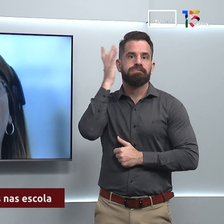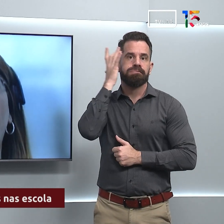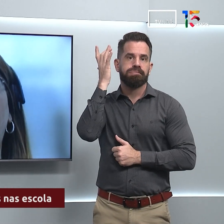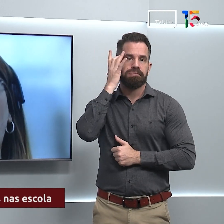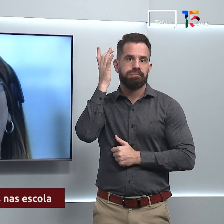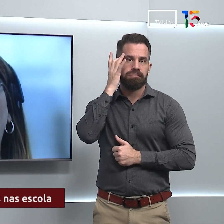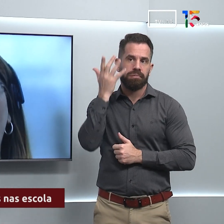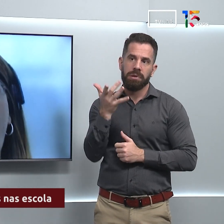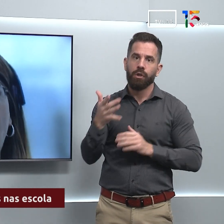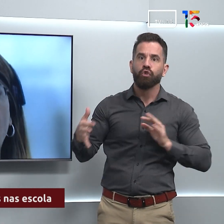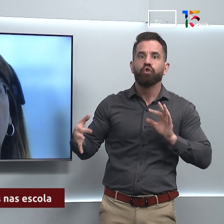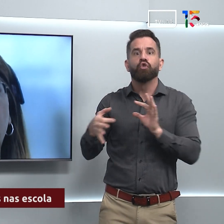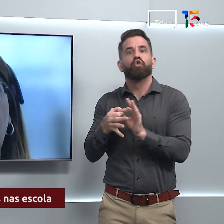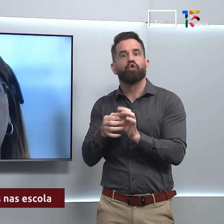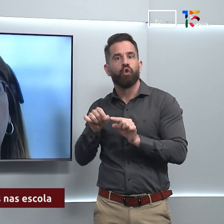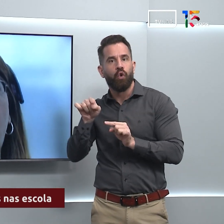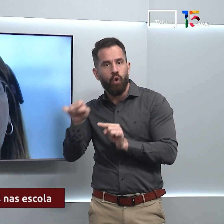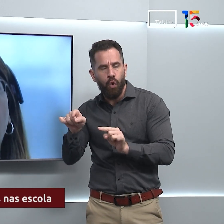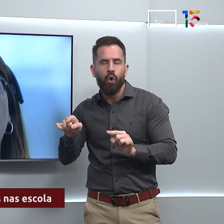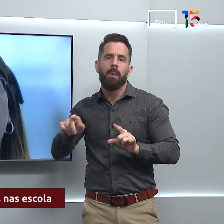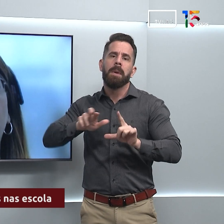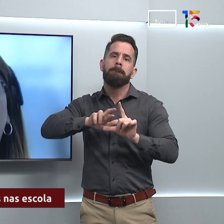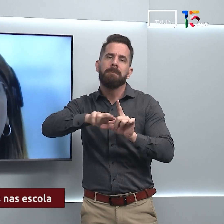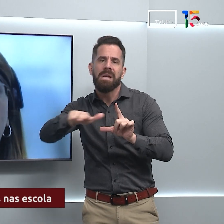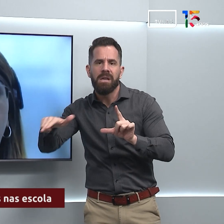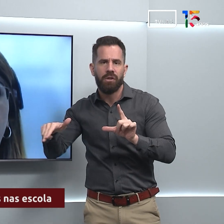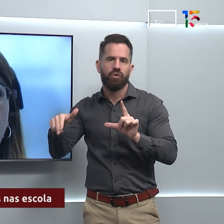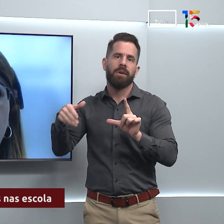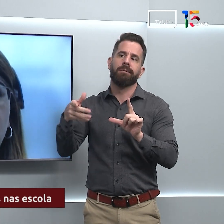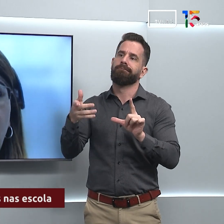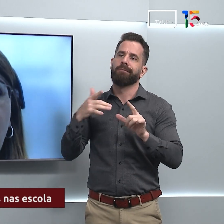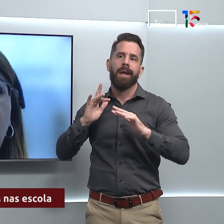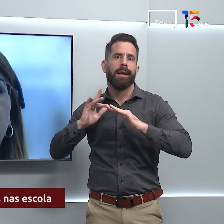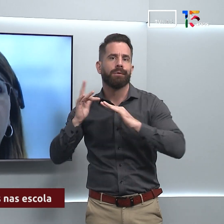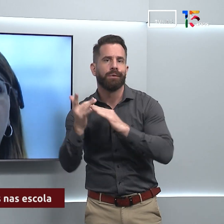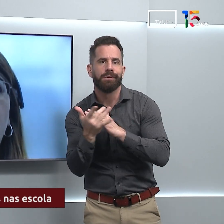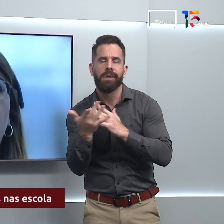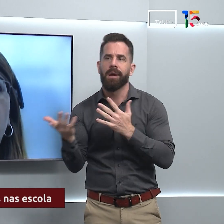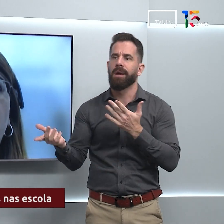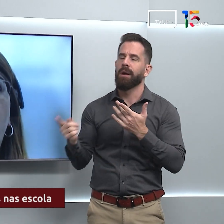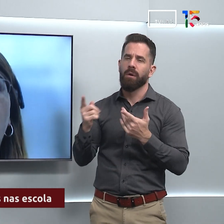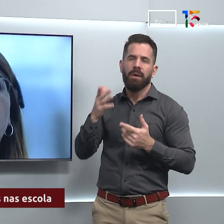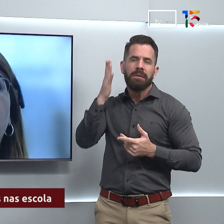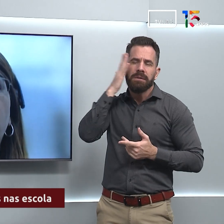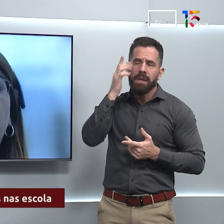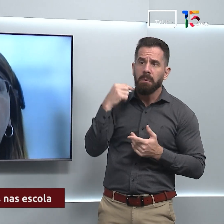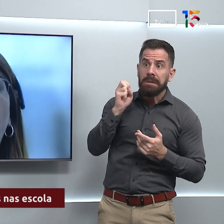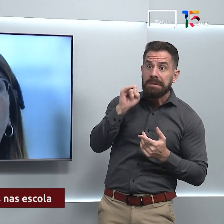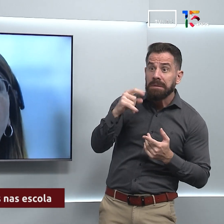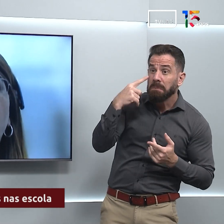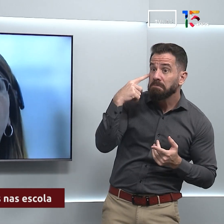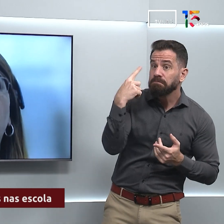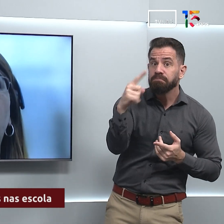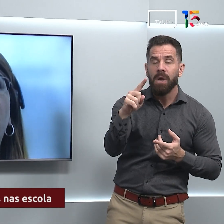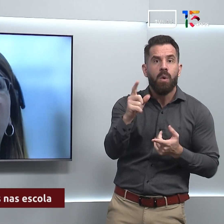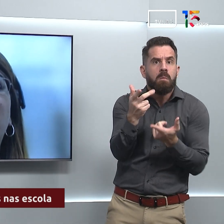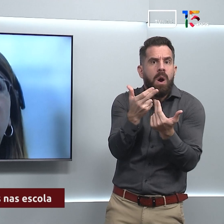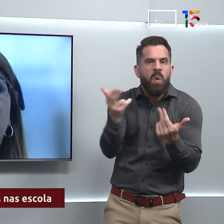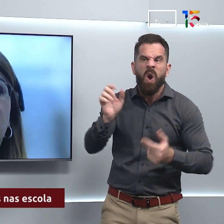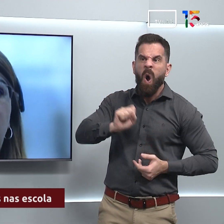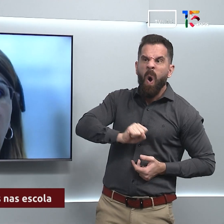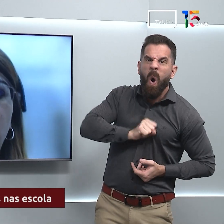aspectos da linguagens, né, midiáticas, então de redes sociais, de discurso de ódio, mas principalmente